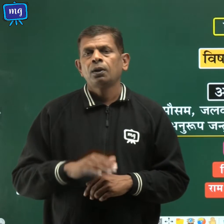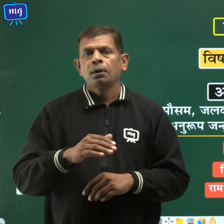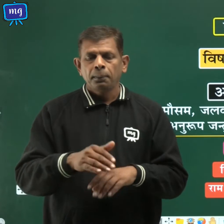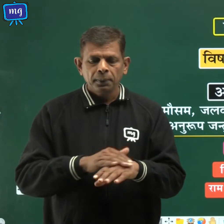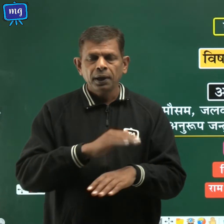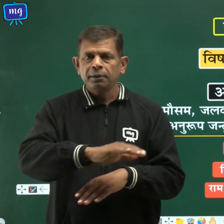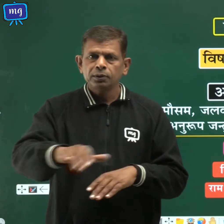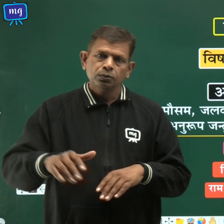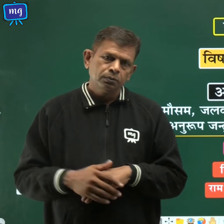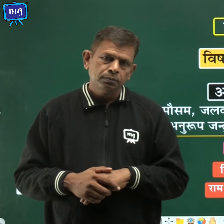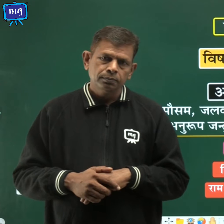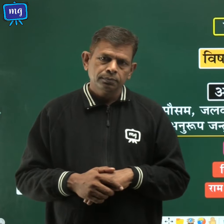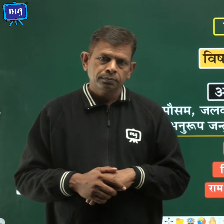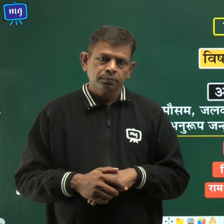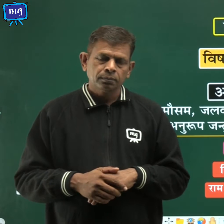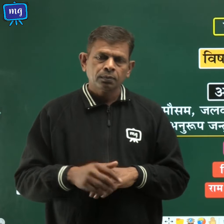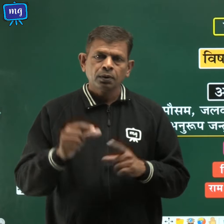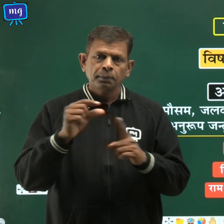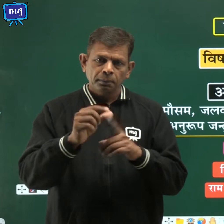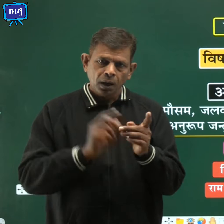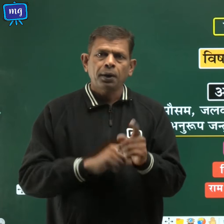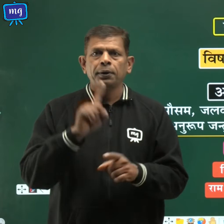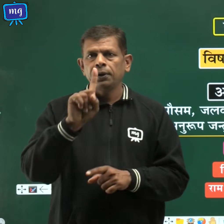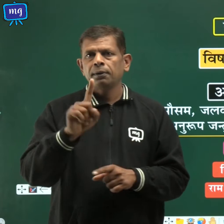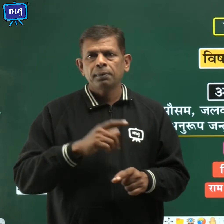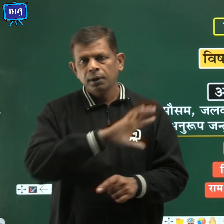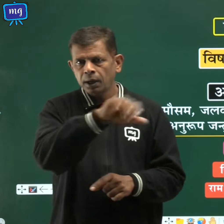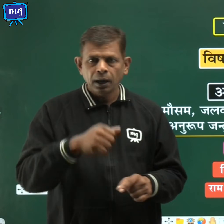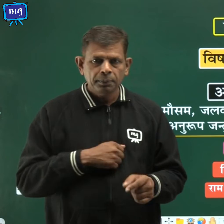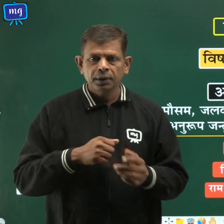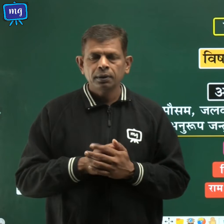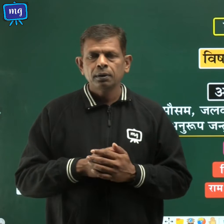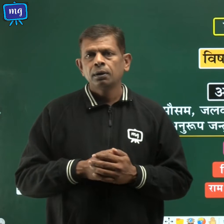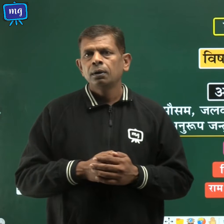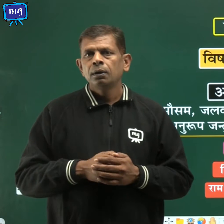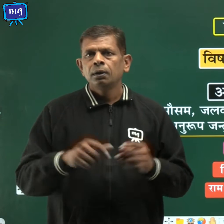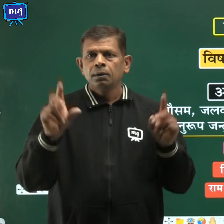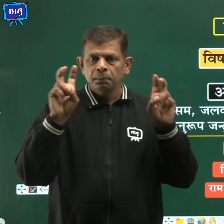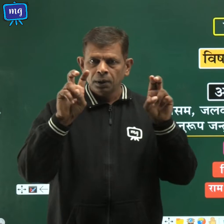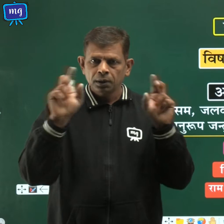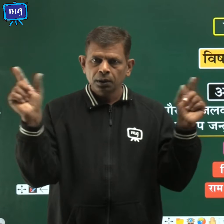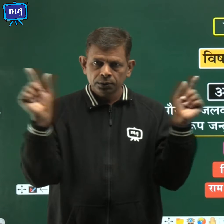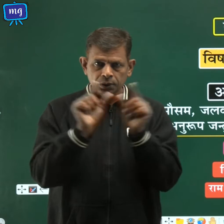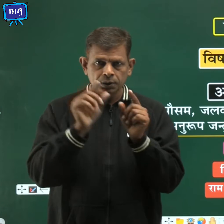प्यारे बच्चों, भाग 1 में हमने पाठ का सारांश जाना